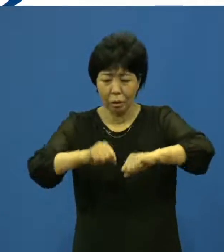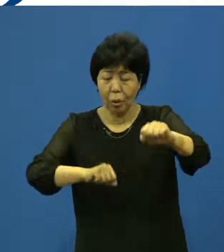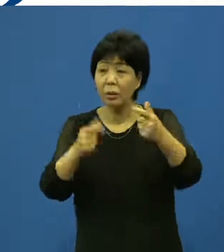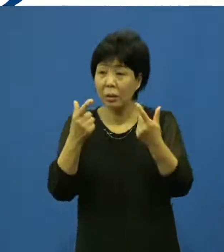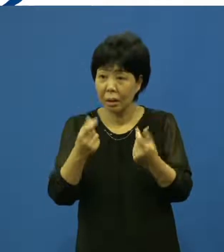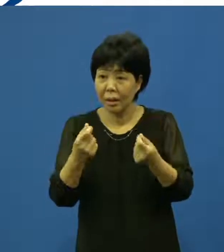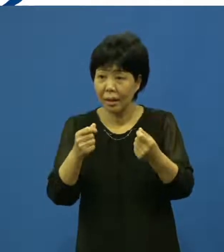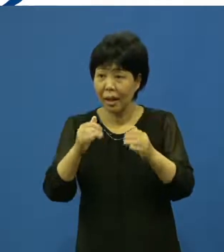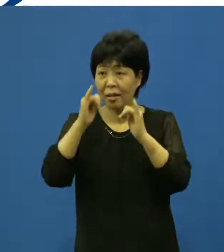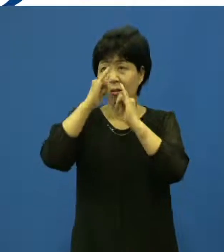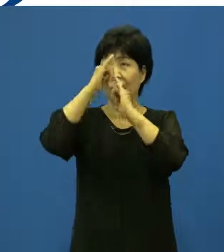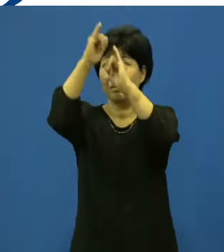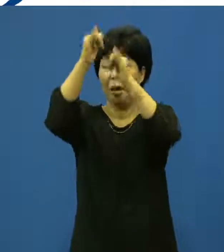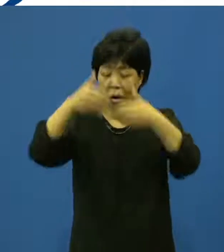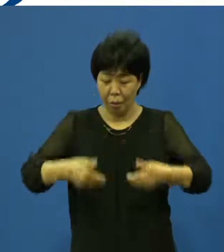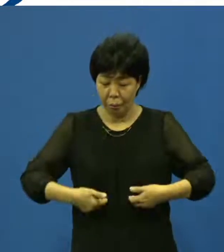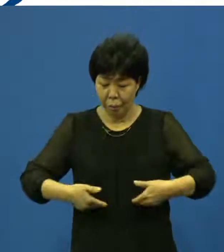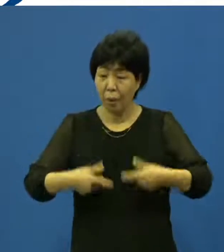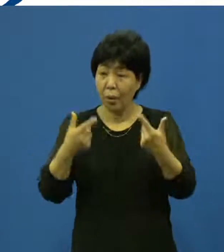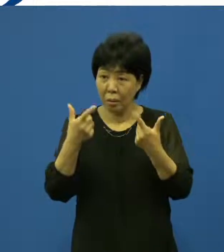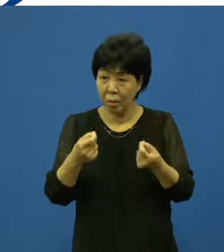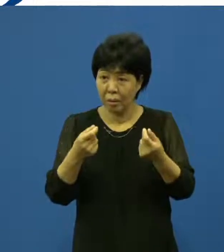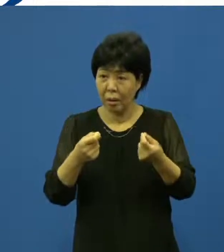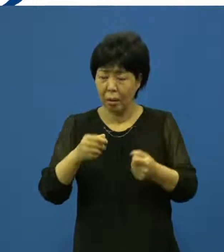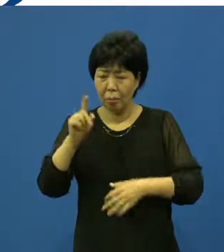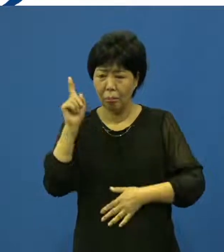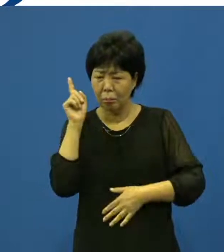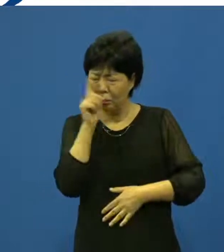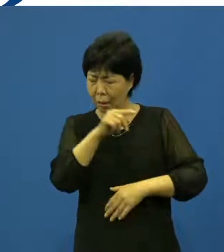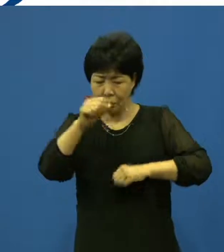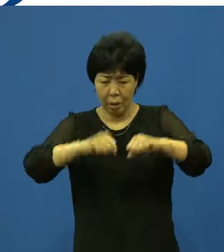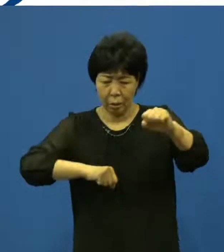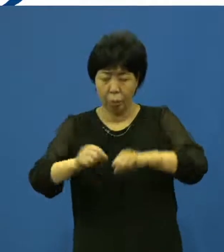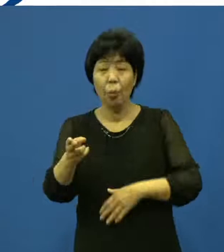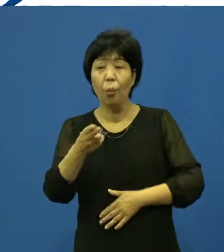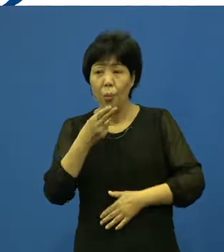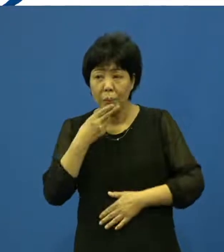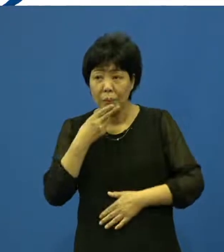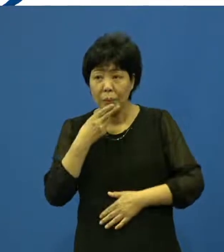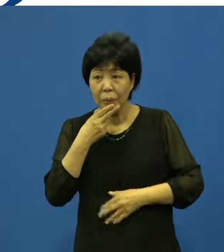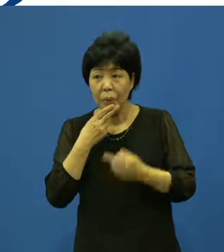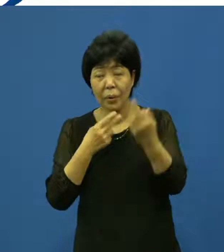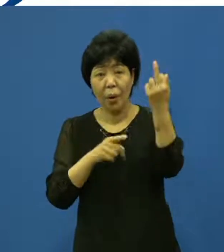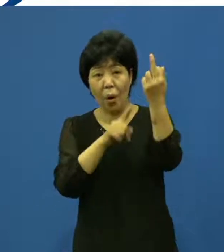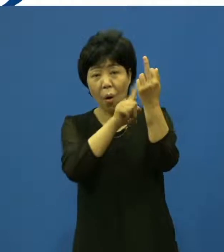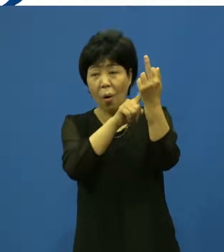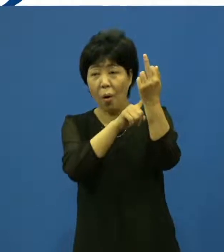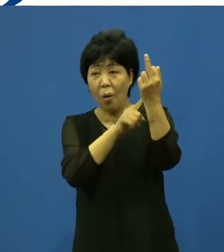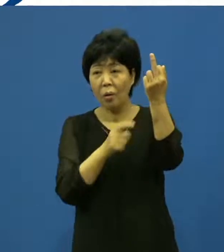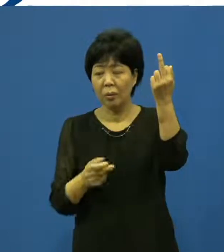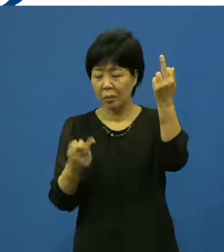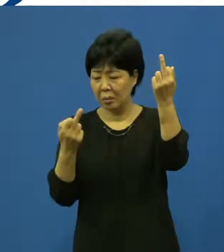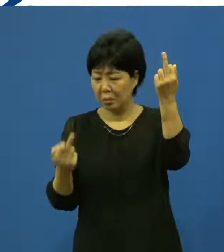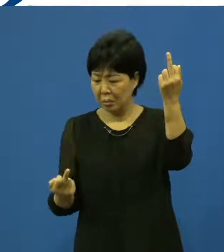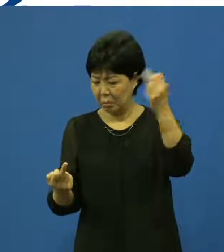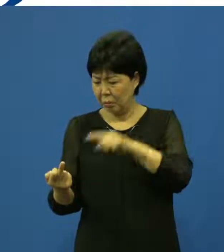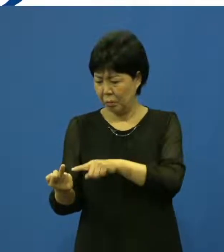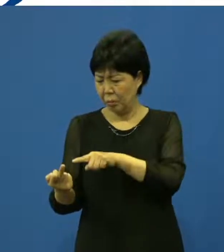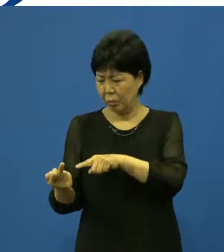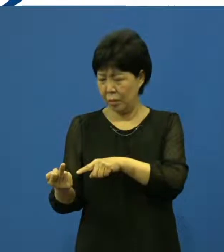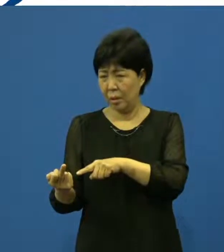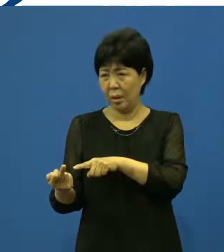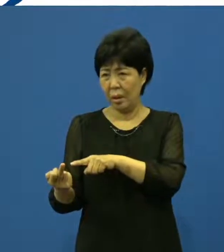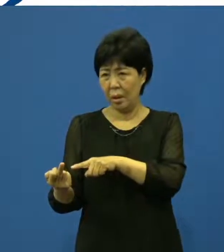그는 성실했습니다. 나쁜 짓 하진 않았습니다. 떳떳했습니다. 형은 동생에 대해서 하고 싶은 말이 너무